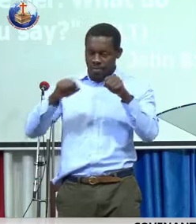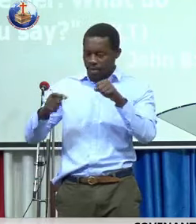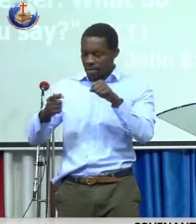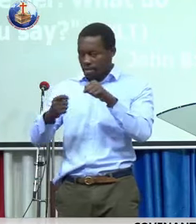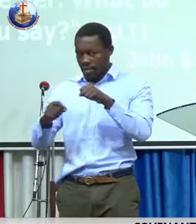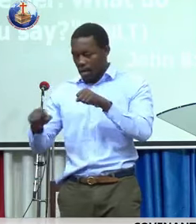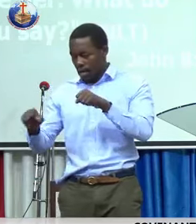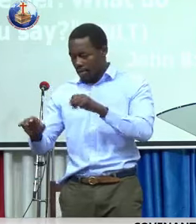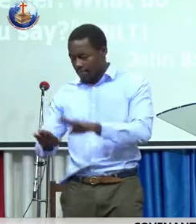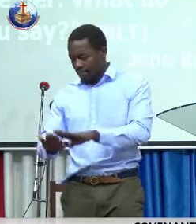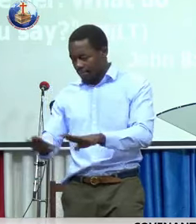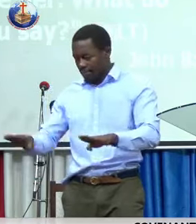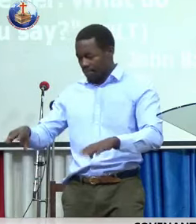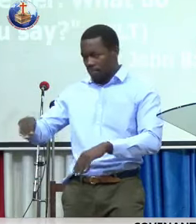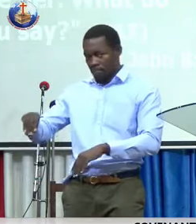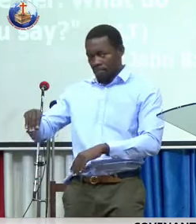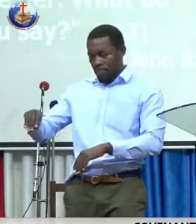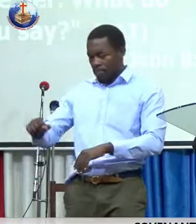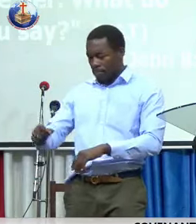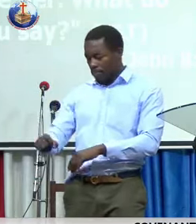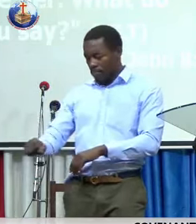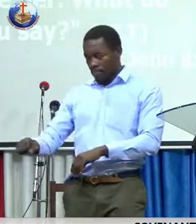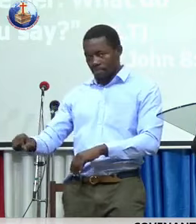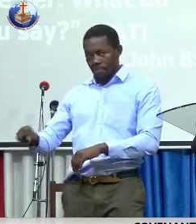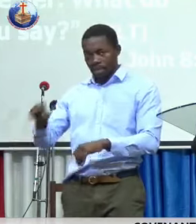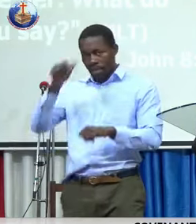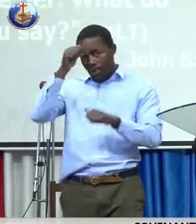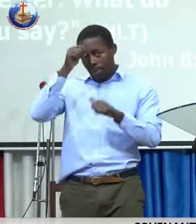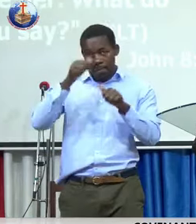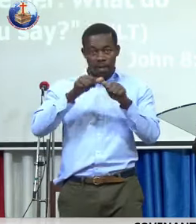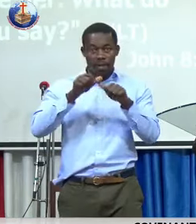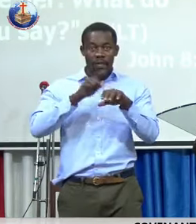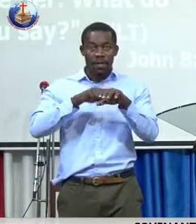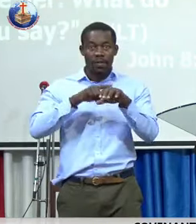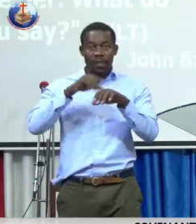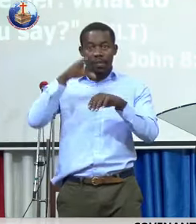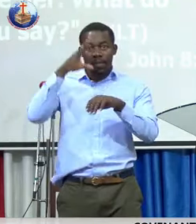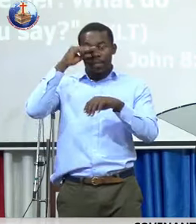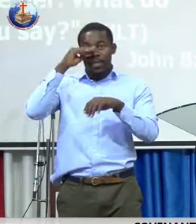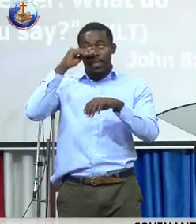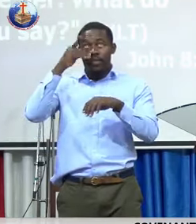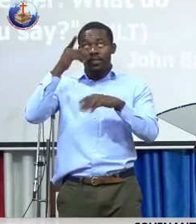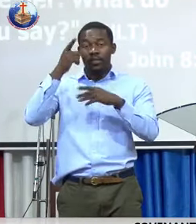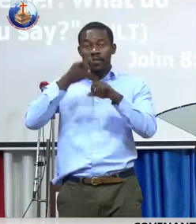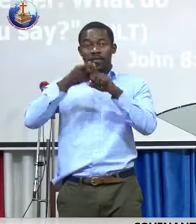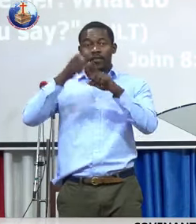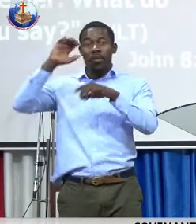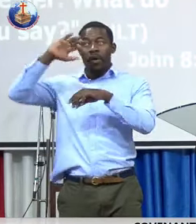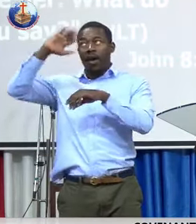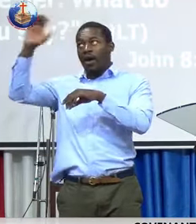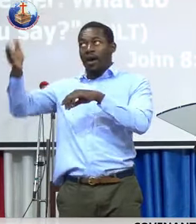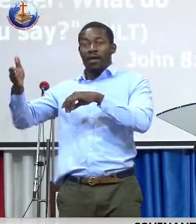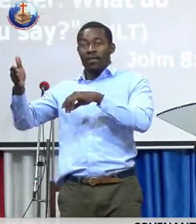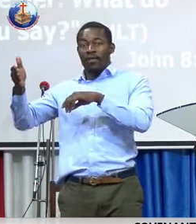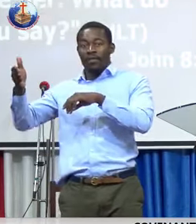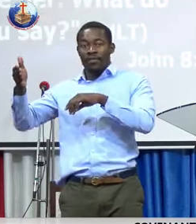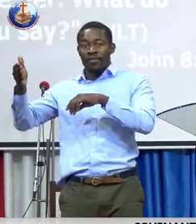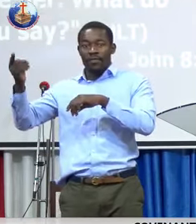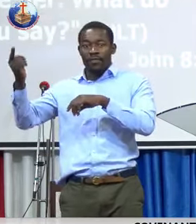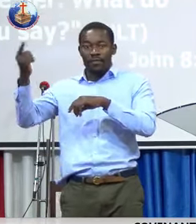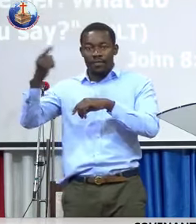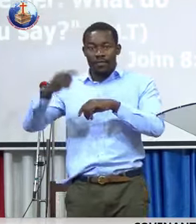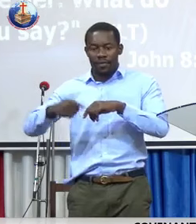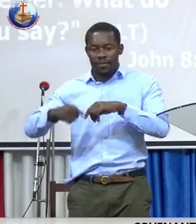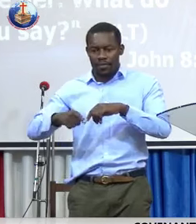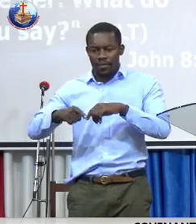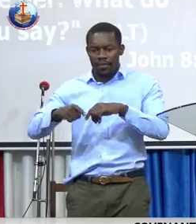ajili ya Mungu na Mungu peke yake. You remember when Moses descended from Mount Sinai and then he broke the first tablets and he had to ascend back? Unakumbuka